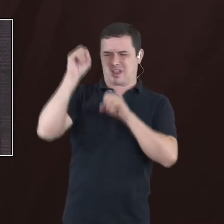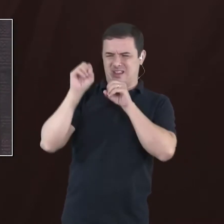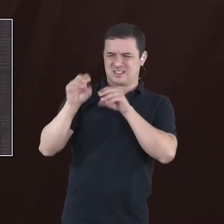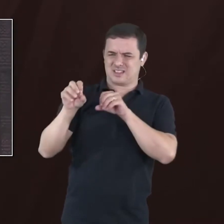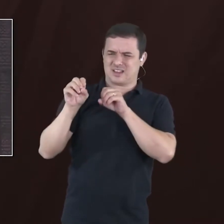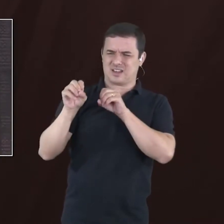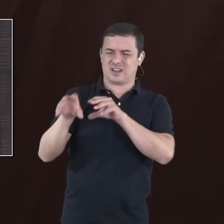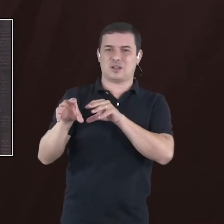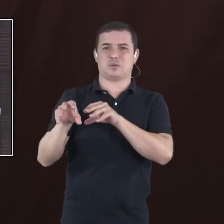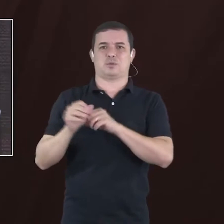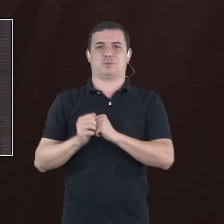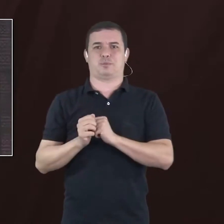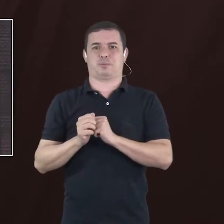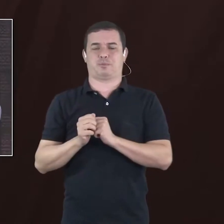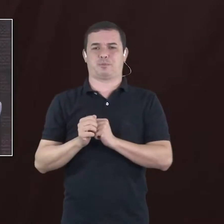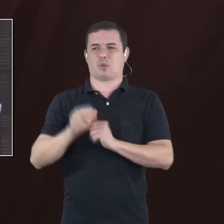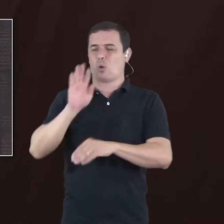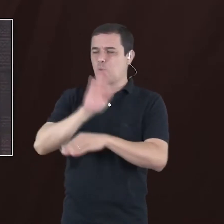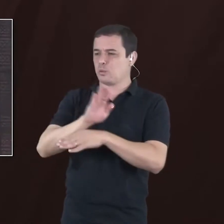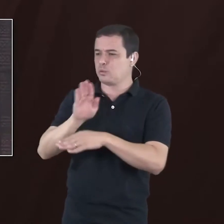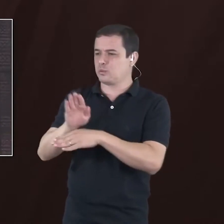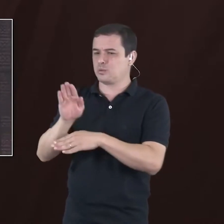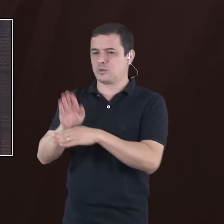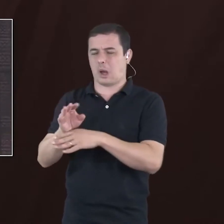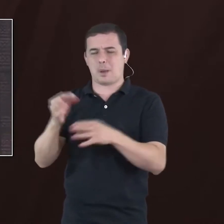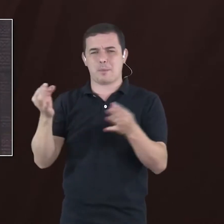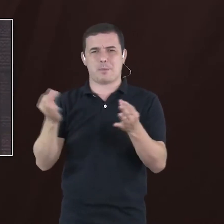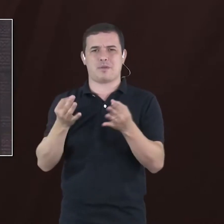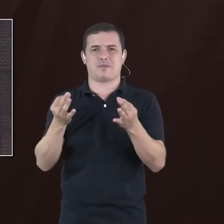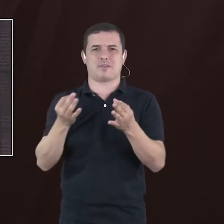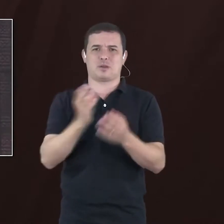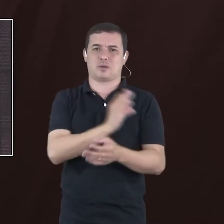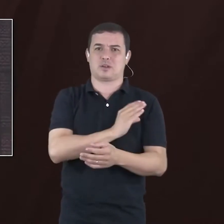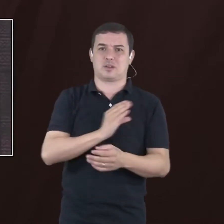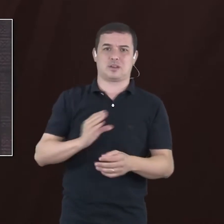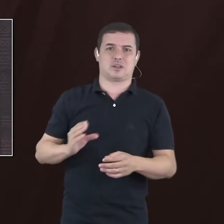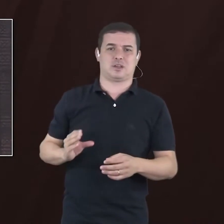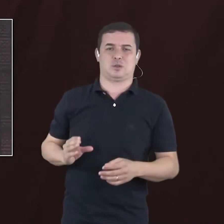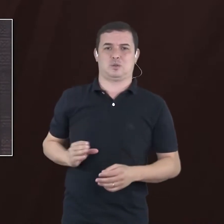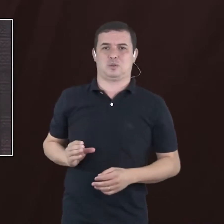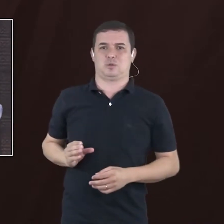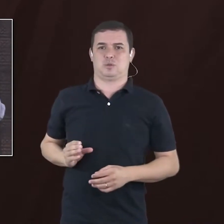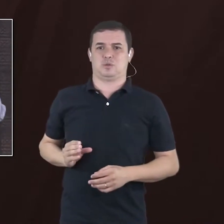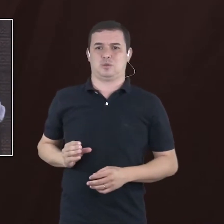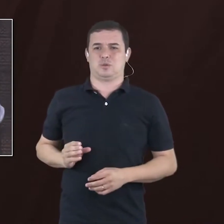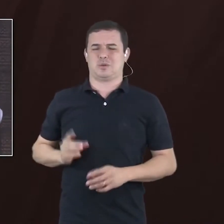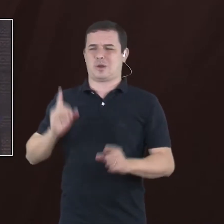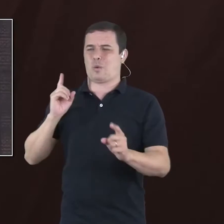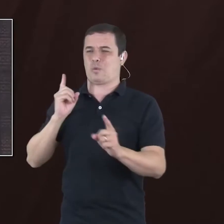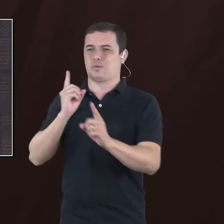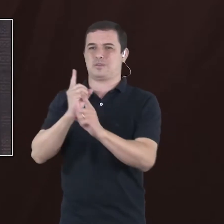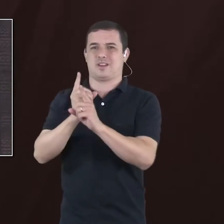todos possam ser achados perfeitos em Cristo. Que todos possam terem